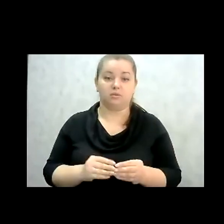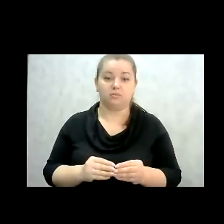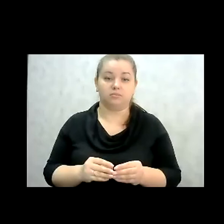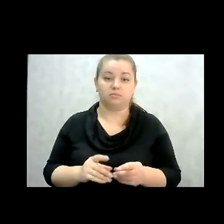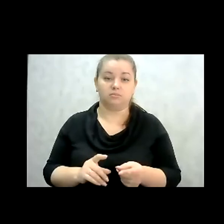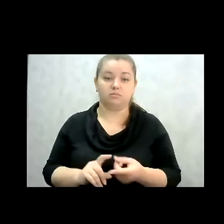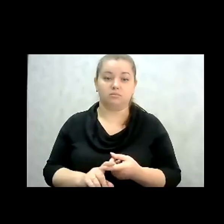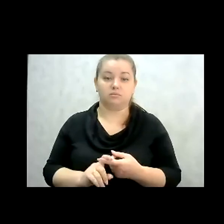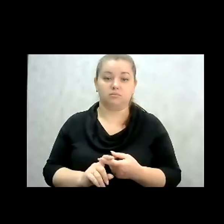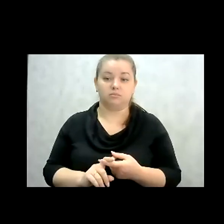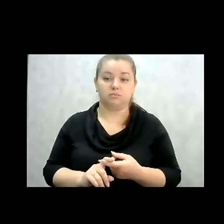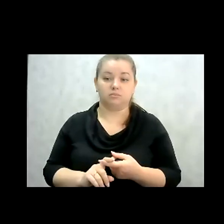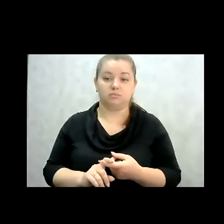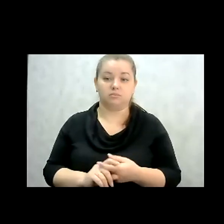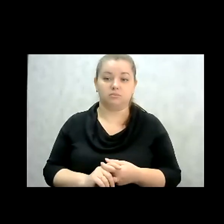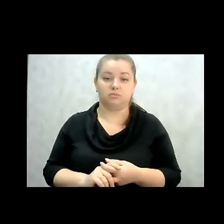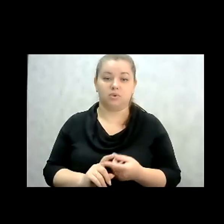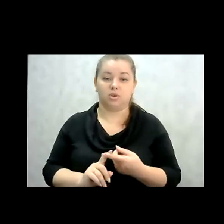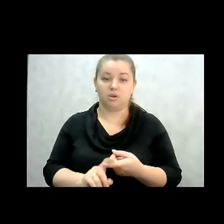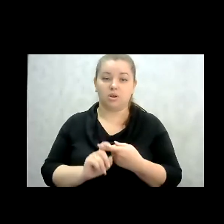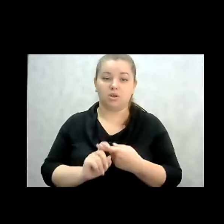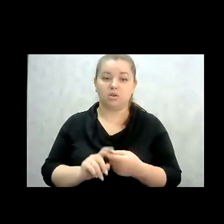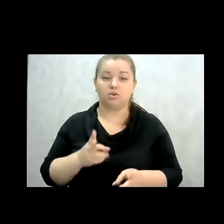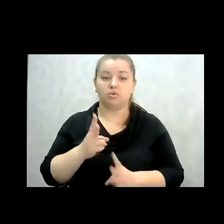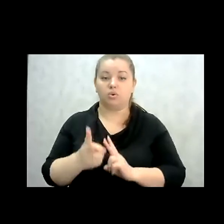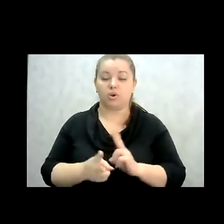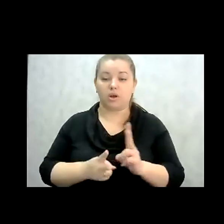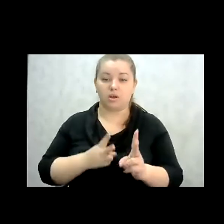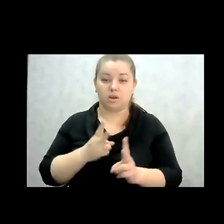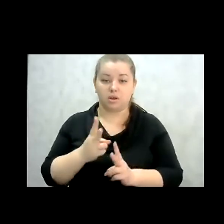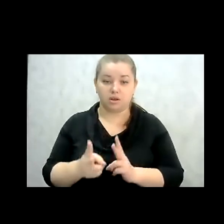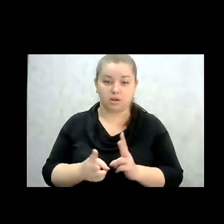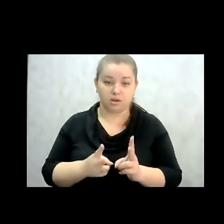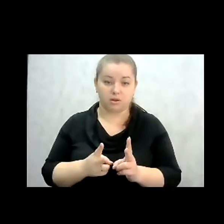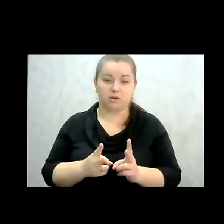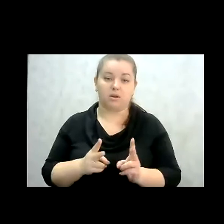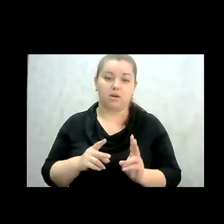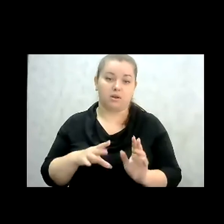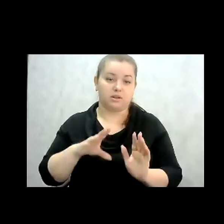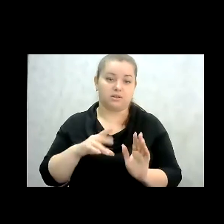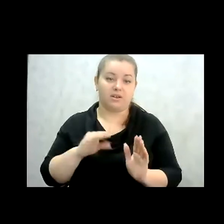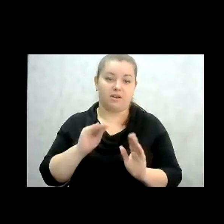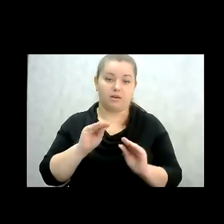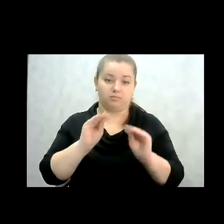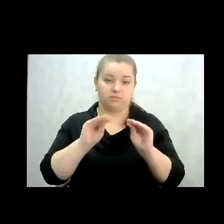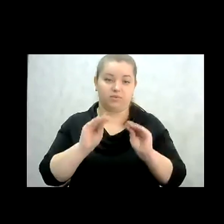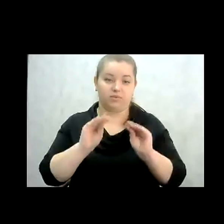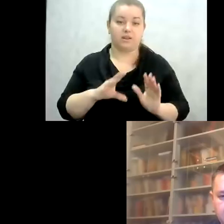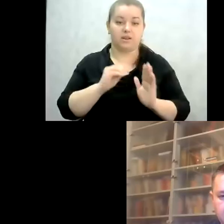Пане Володимире, викличіть, будь ласка. Щодо реорганізації відділу ведення реєстру, так. Well,